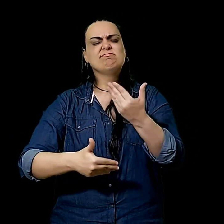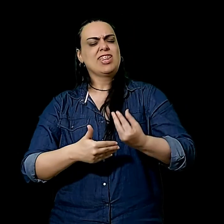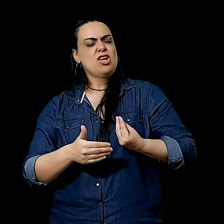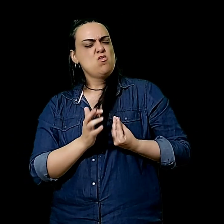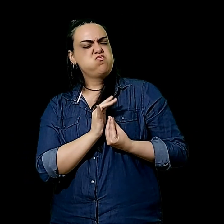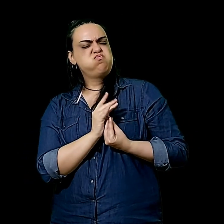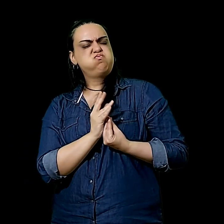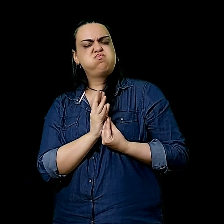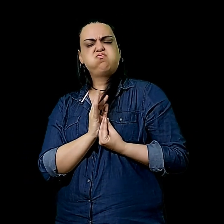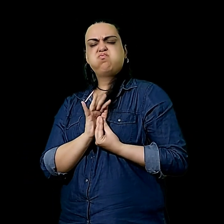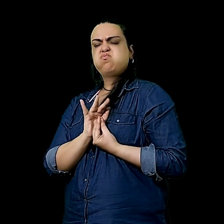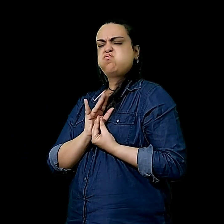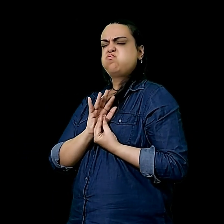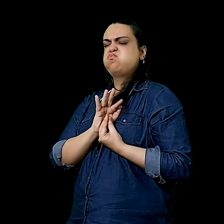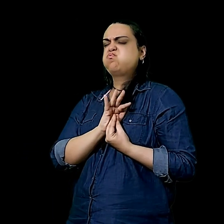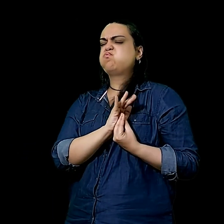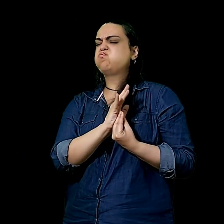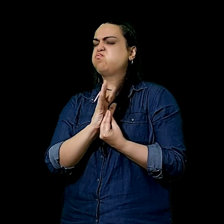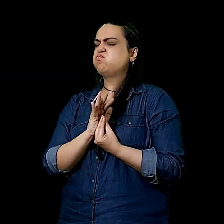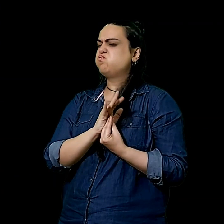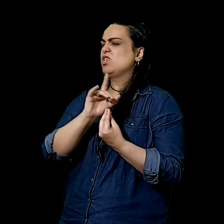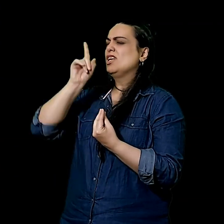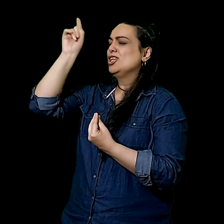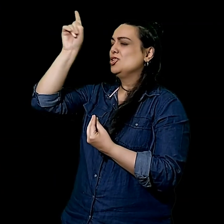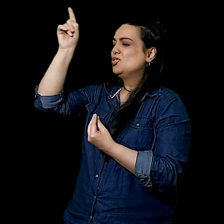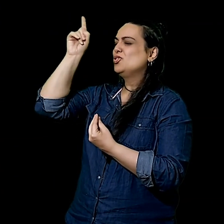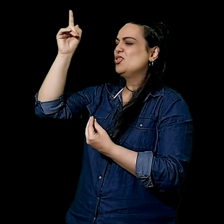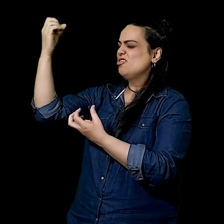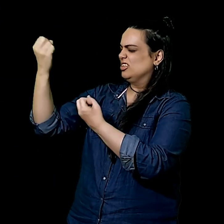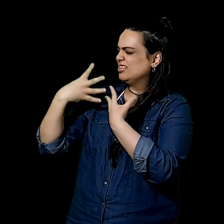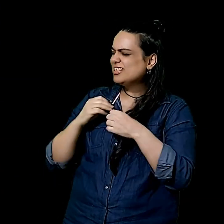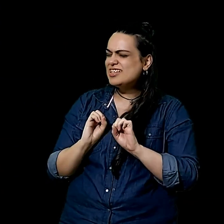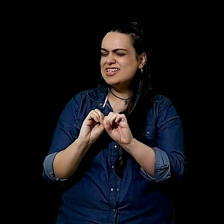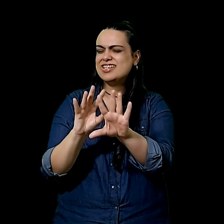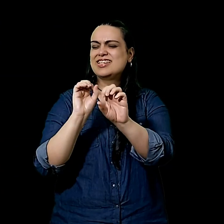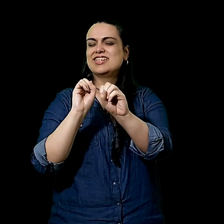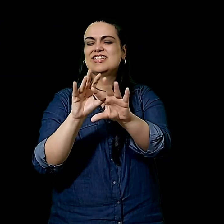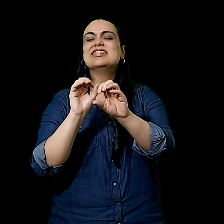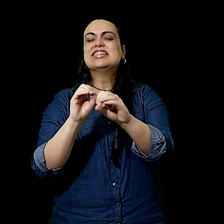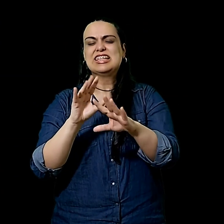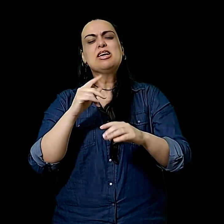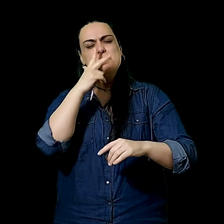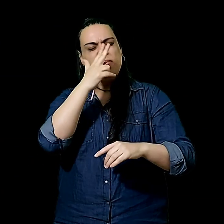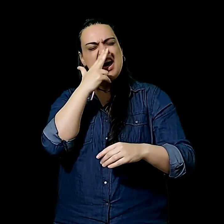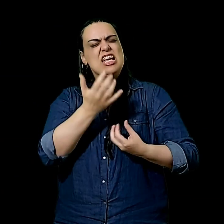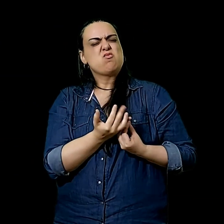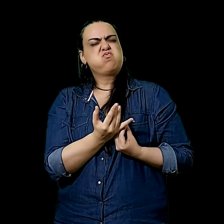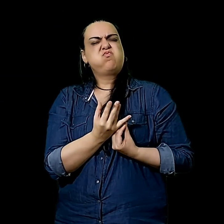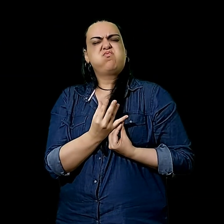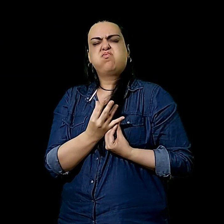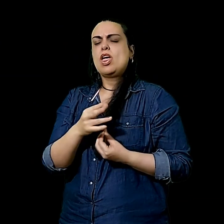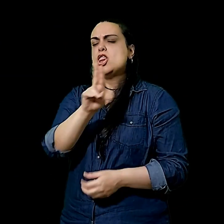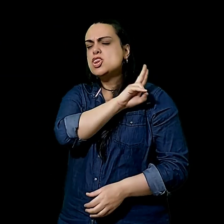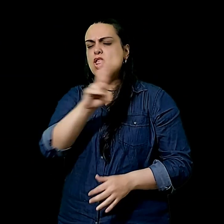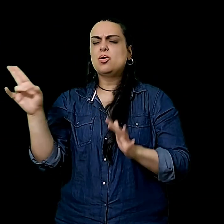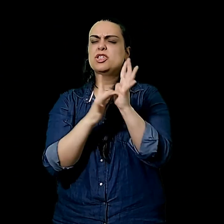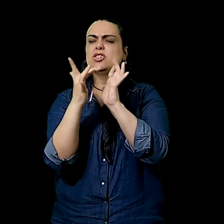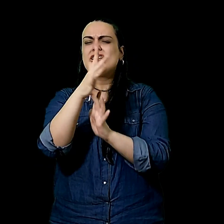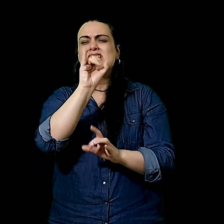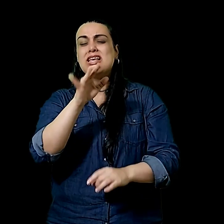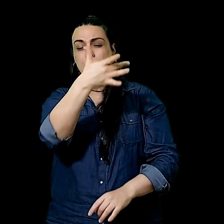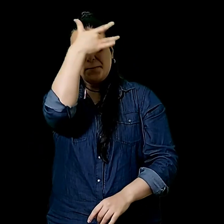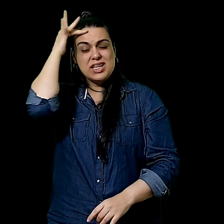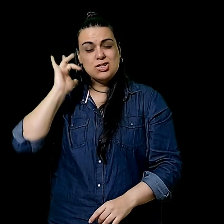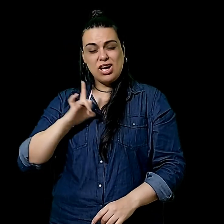fogueira que o Senhor tem ateado em nossos corações, através das palavras que o Senhor tem ministrado nesse dia. Em nome de Jesus, aonde houver alguém